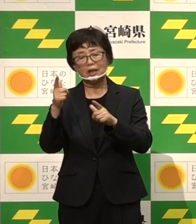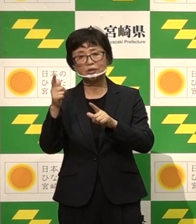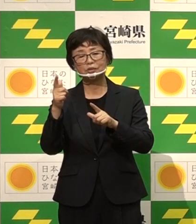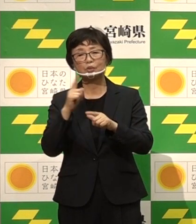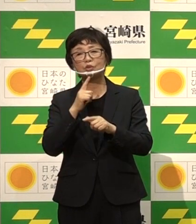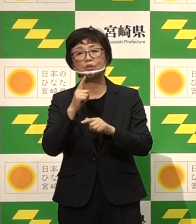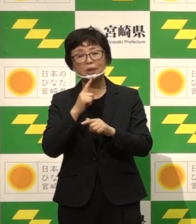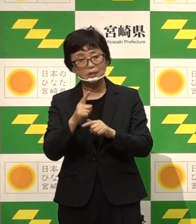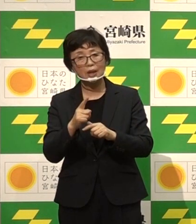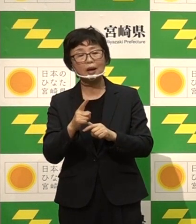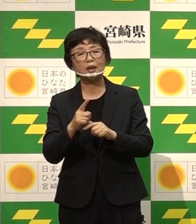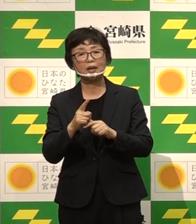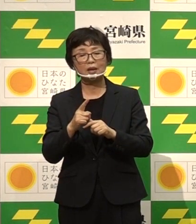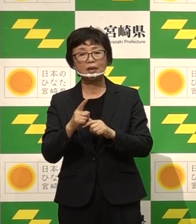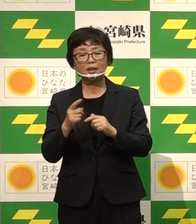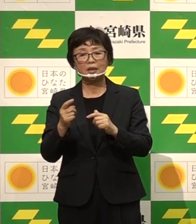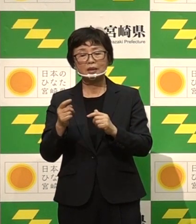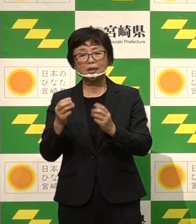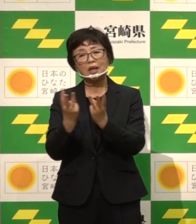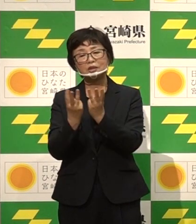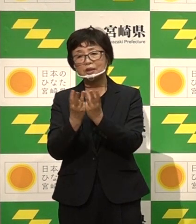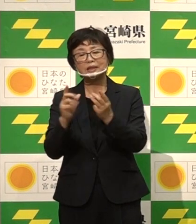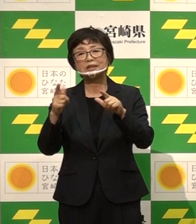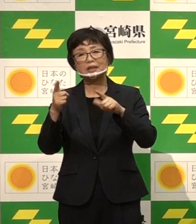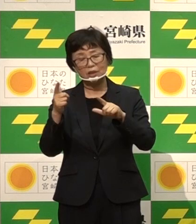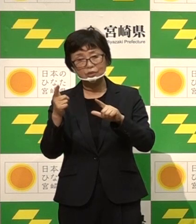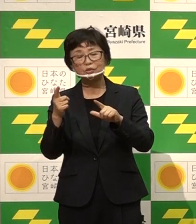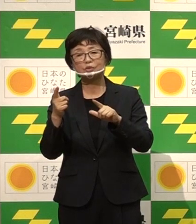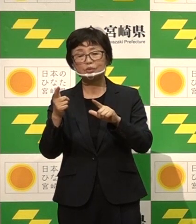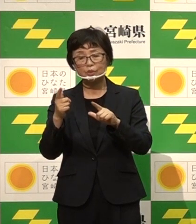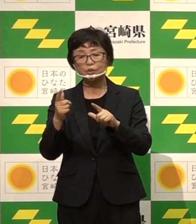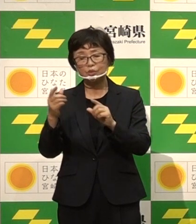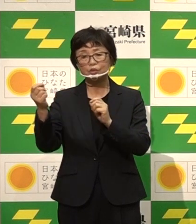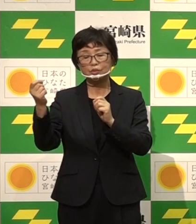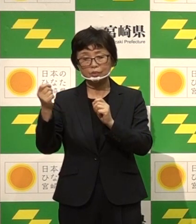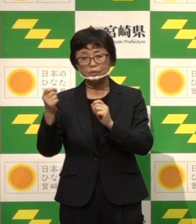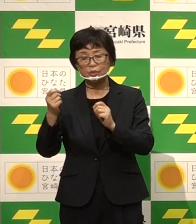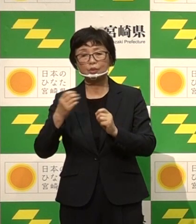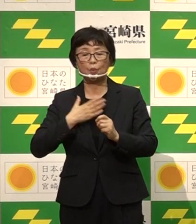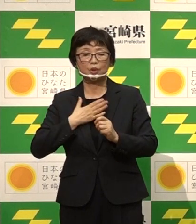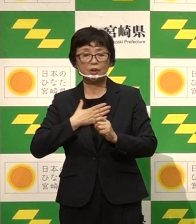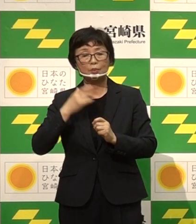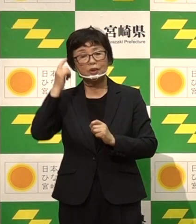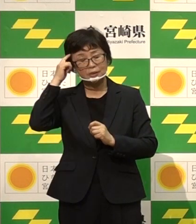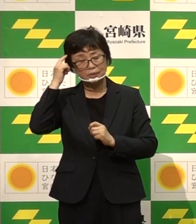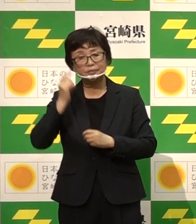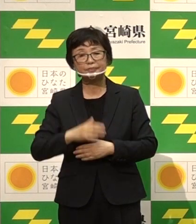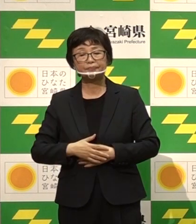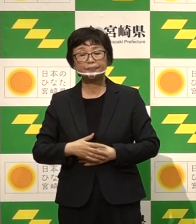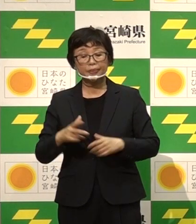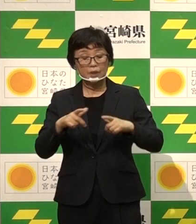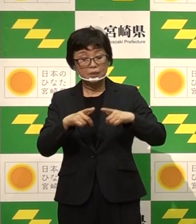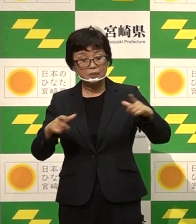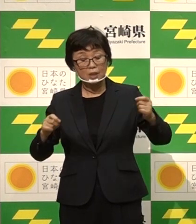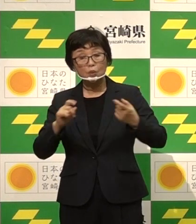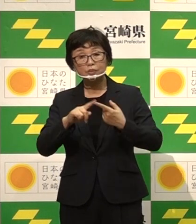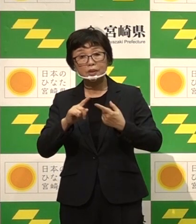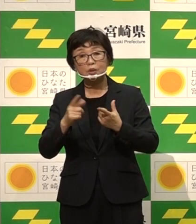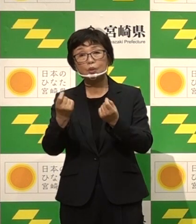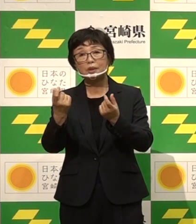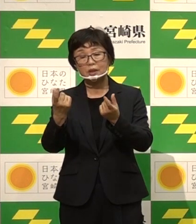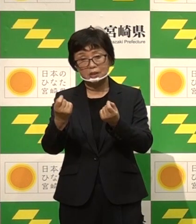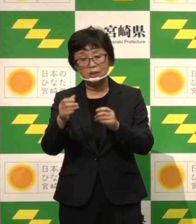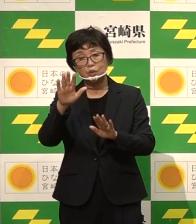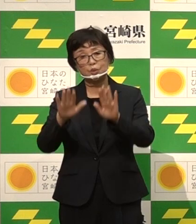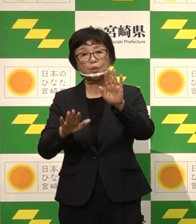桁違いといいますか、水準の違う数字に直面をしております。全国的にも同様の厳しい